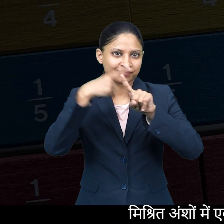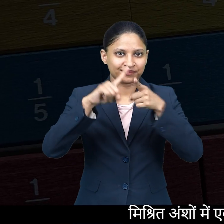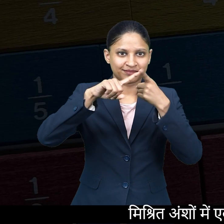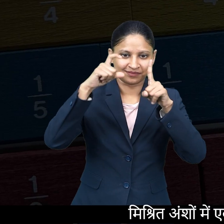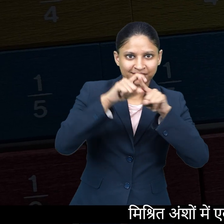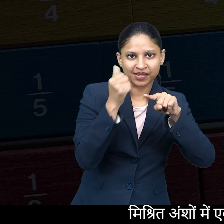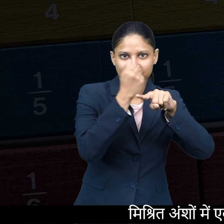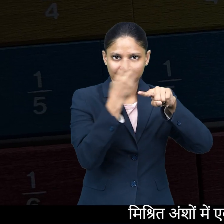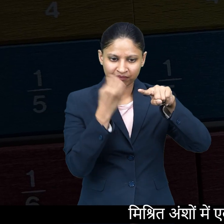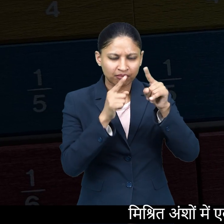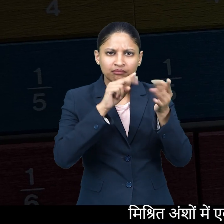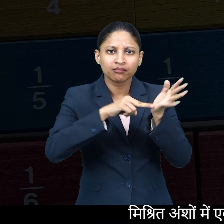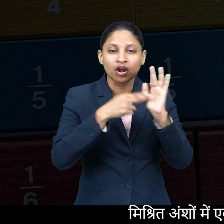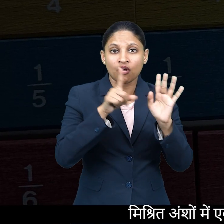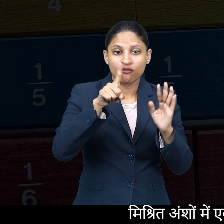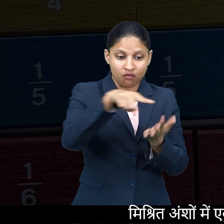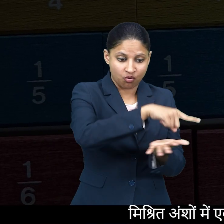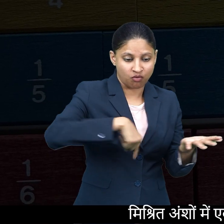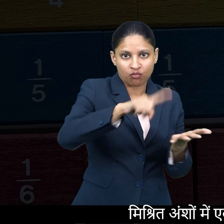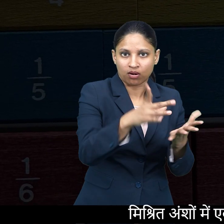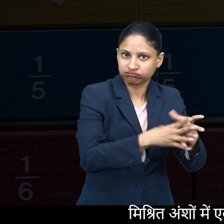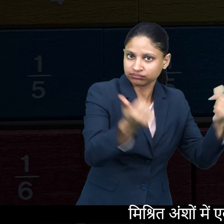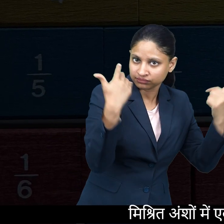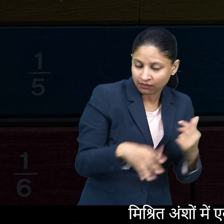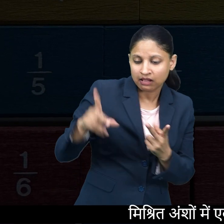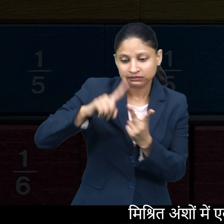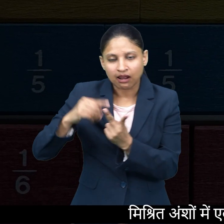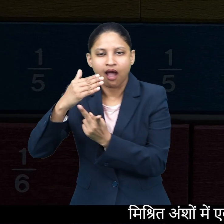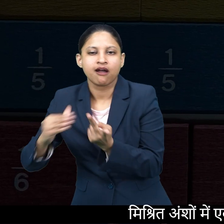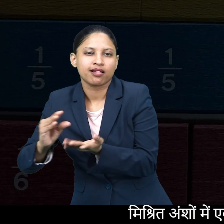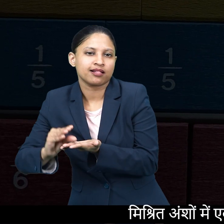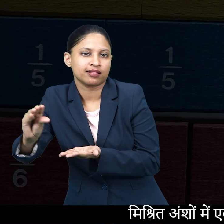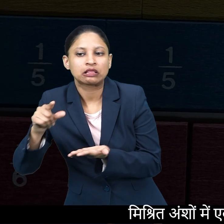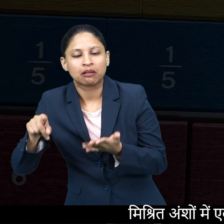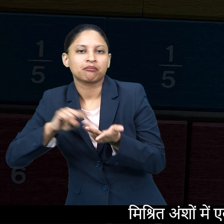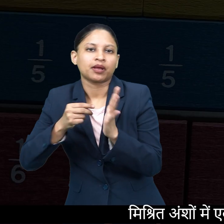मिश्रित अंशों में एक पूर्ण संख्या और एक उचित अंश होते हैं।